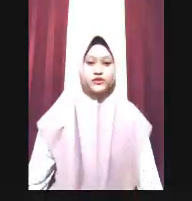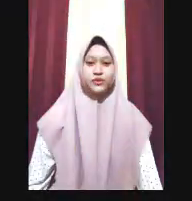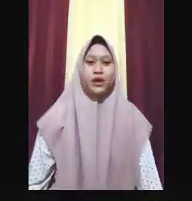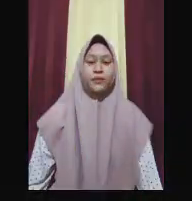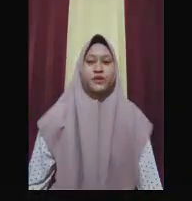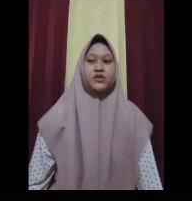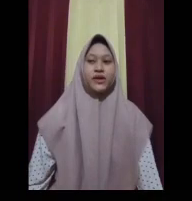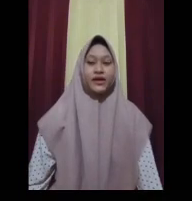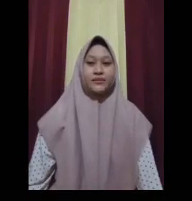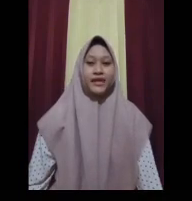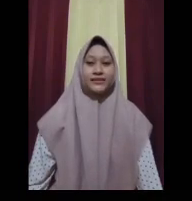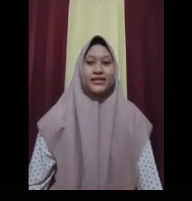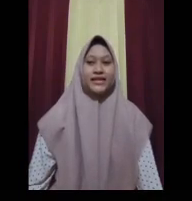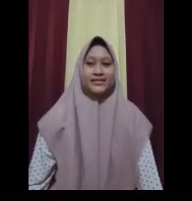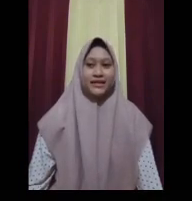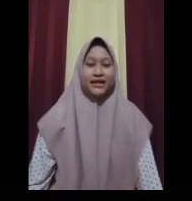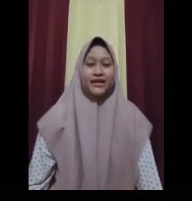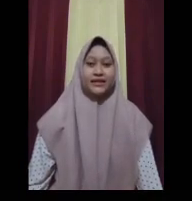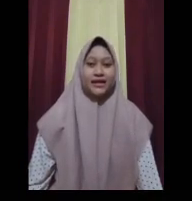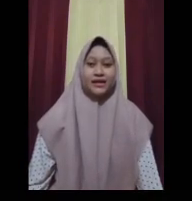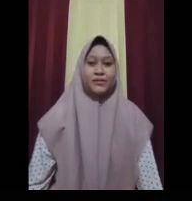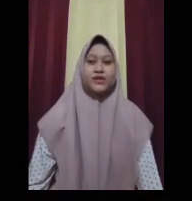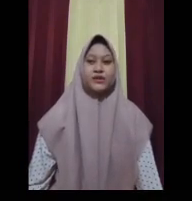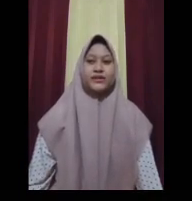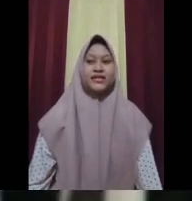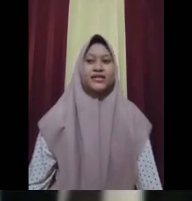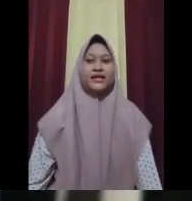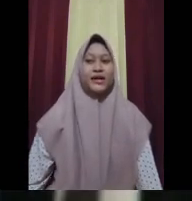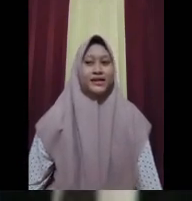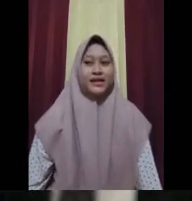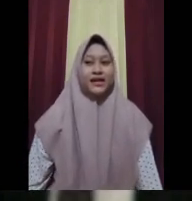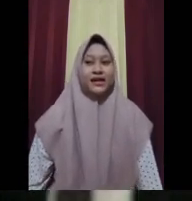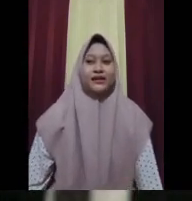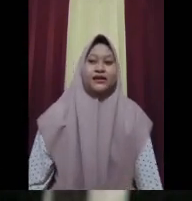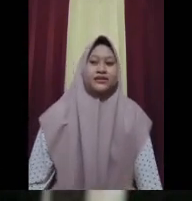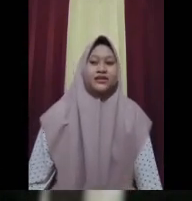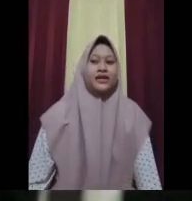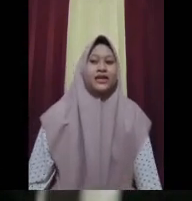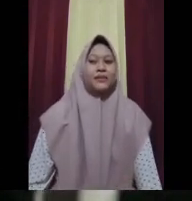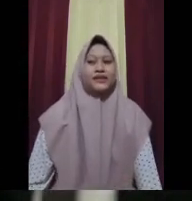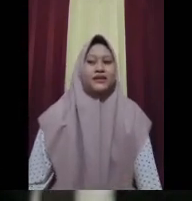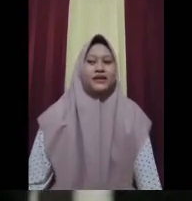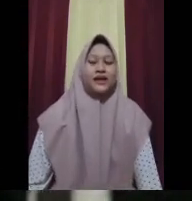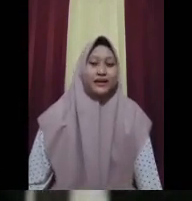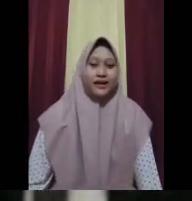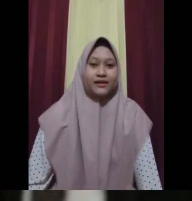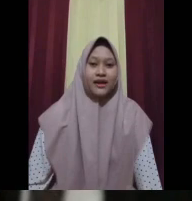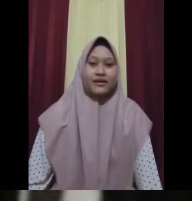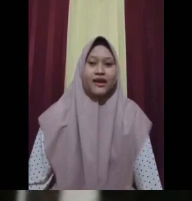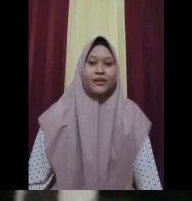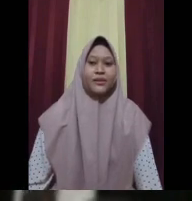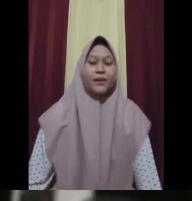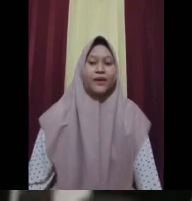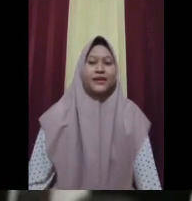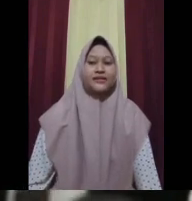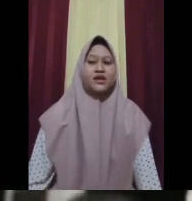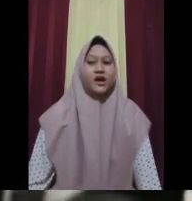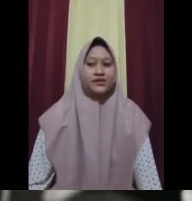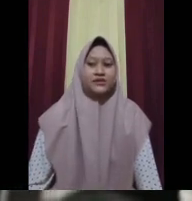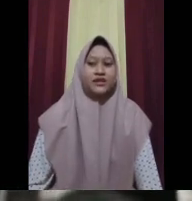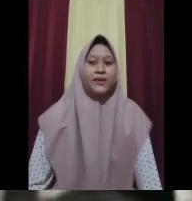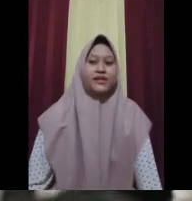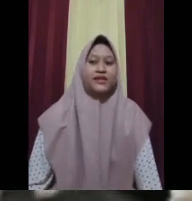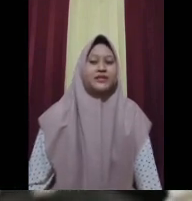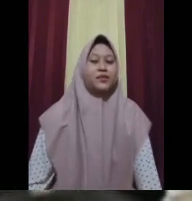Yang ketujuh, menyesuaikan bahasa dan isi. Yang terakhir, berdiskusi dengan baik. Setelah kita amati dan dengarkan dari penyampaian